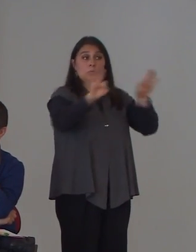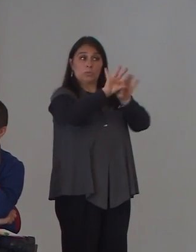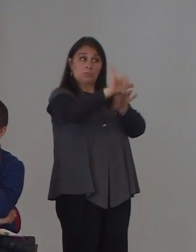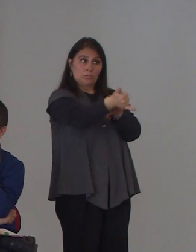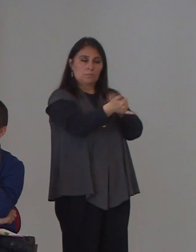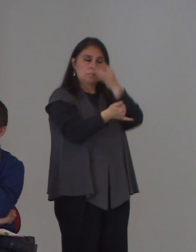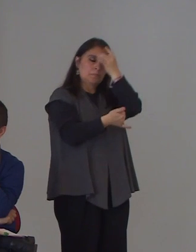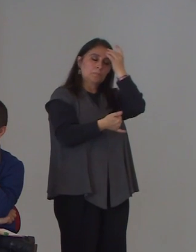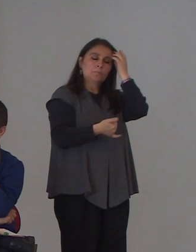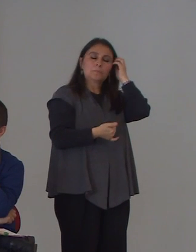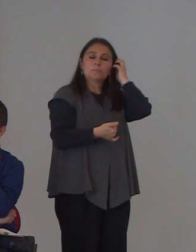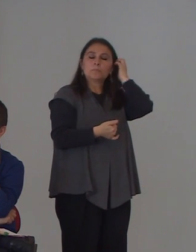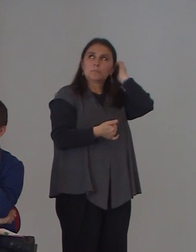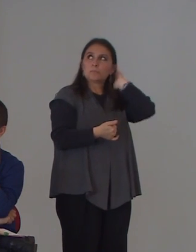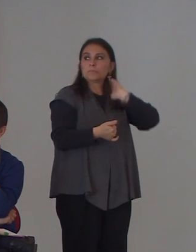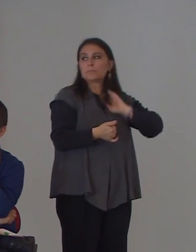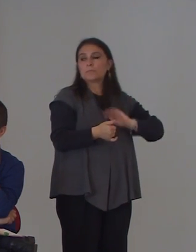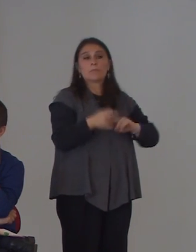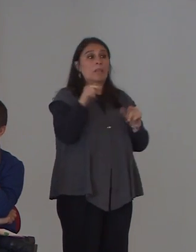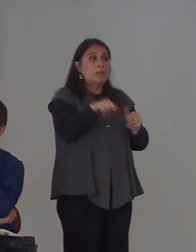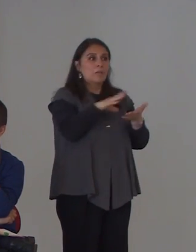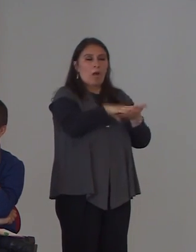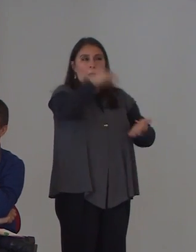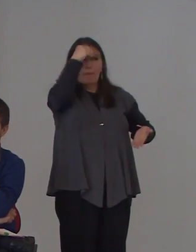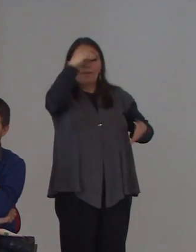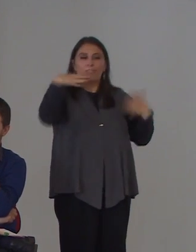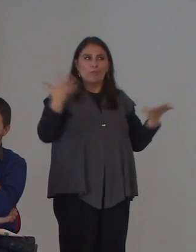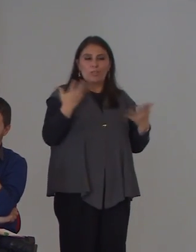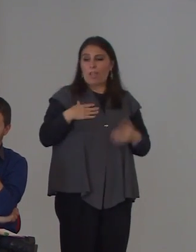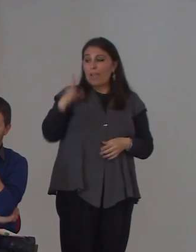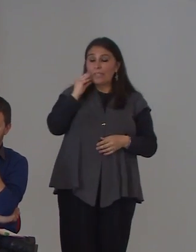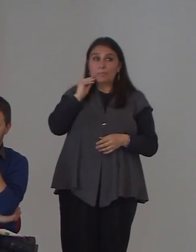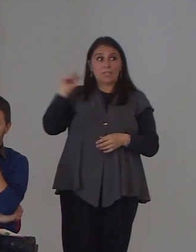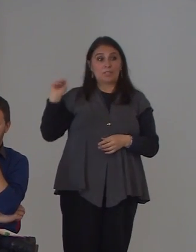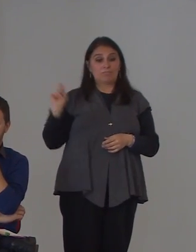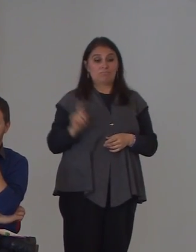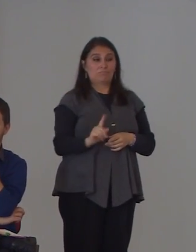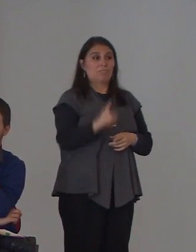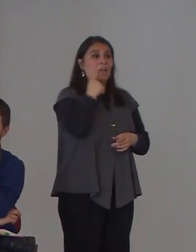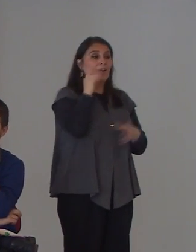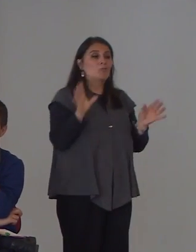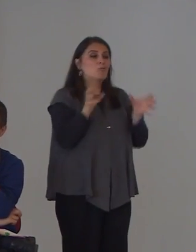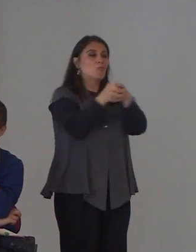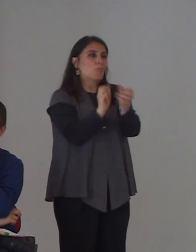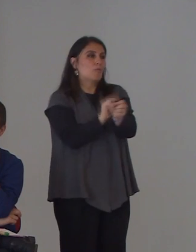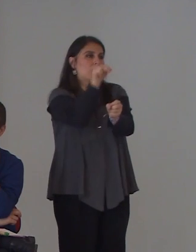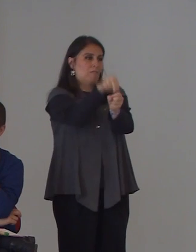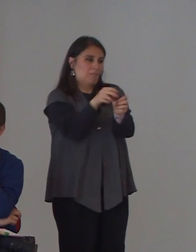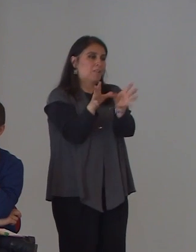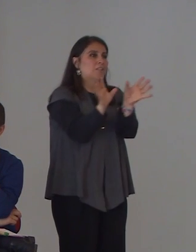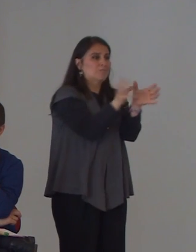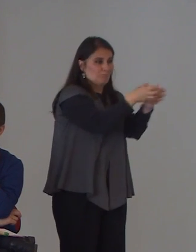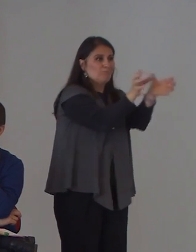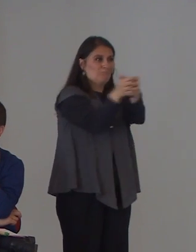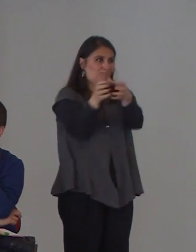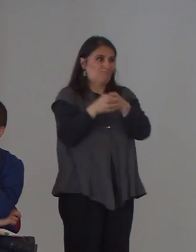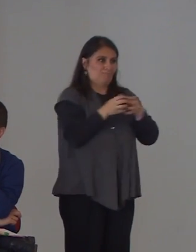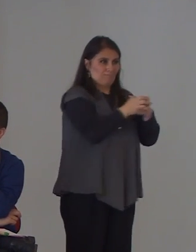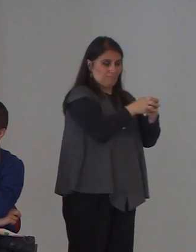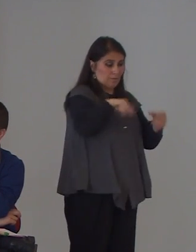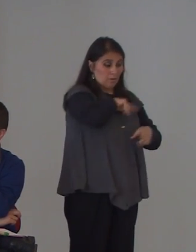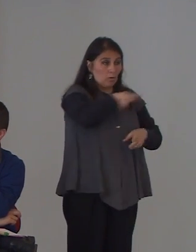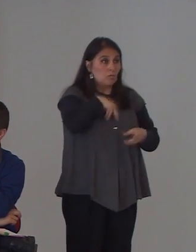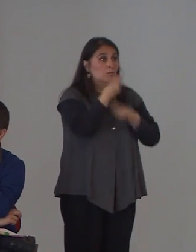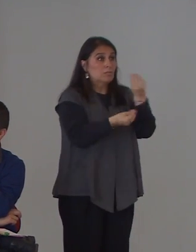eso es una aprendizaje que traigo de la experiencia con los pueblos indígenas y con las organizaciones, es que nosotros